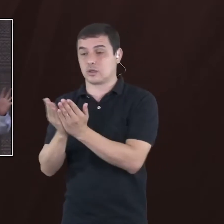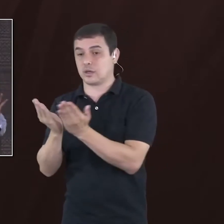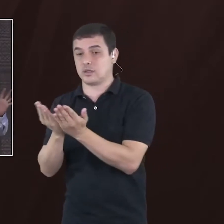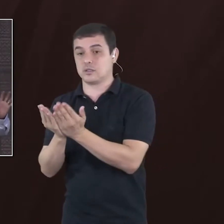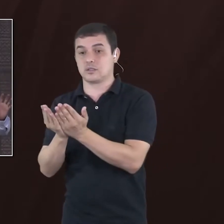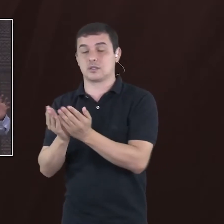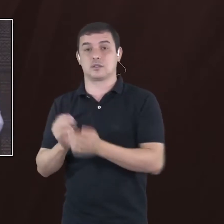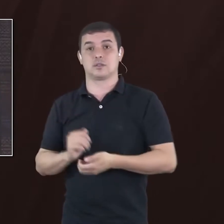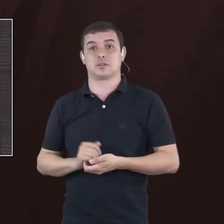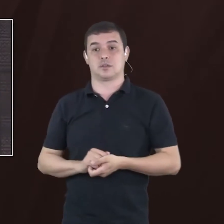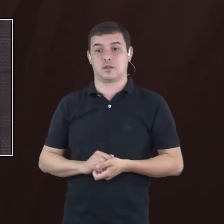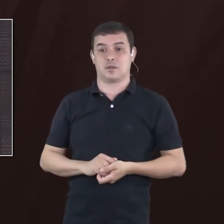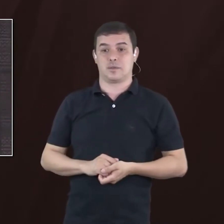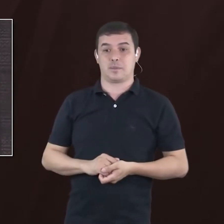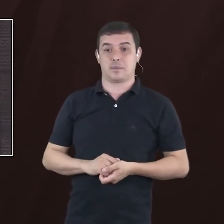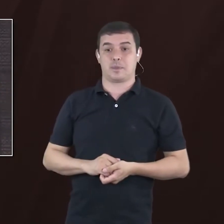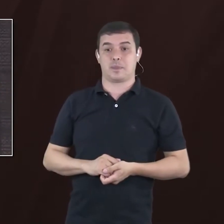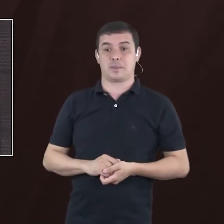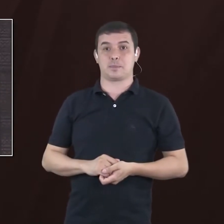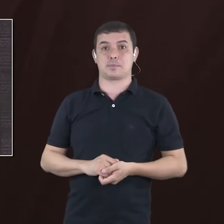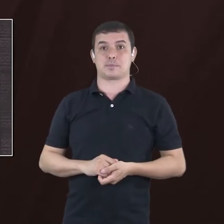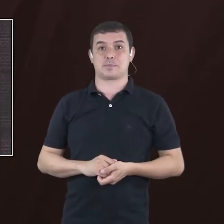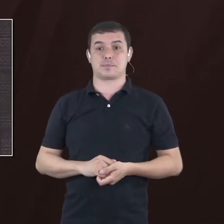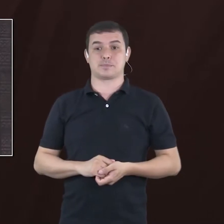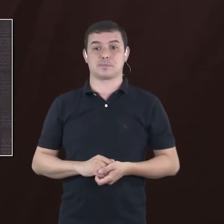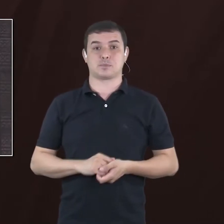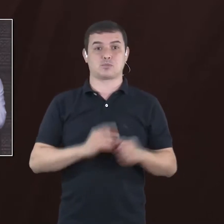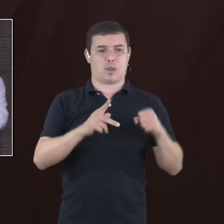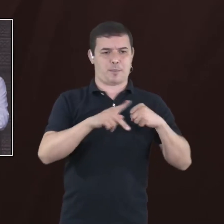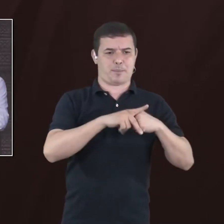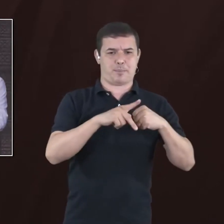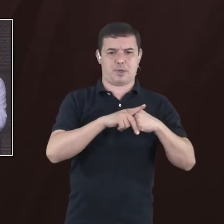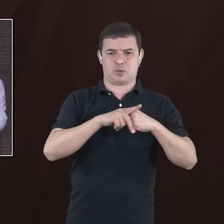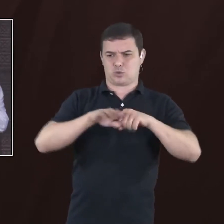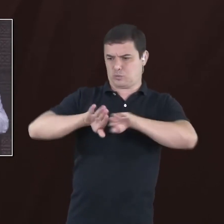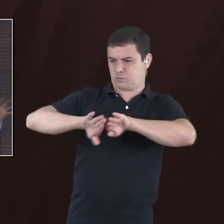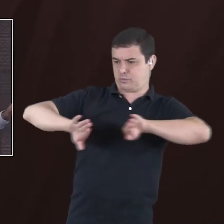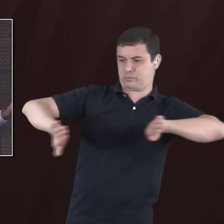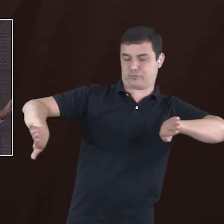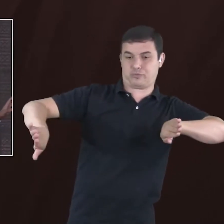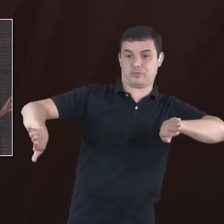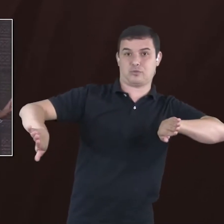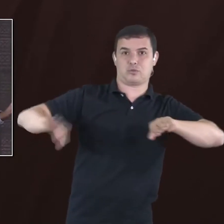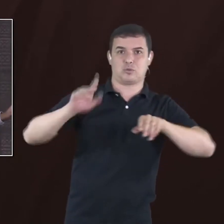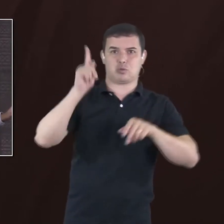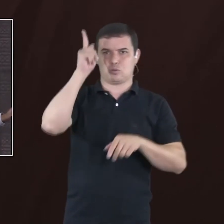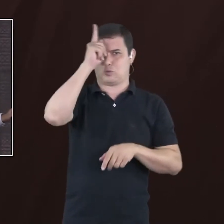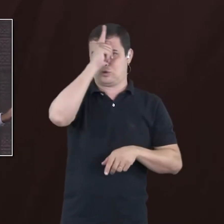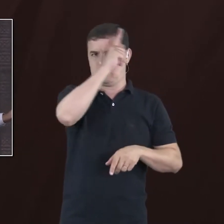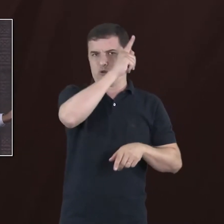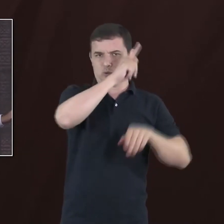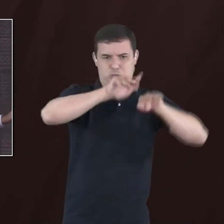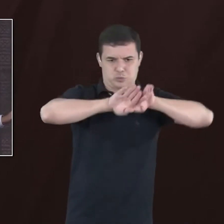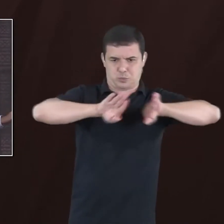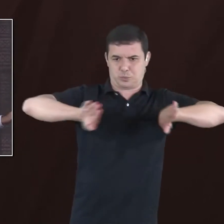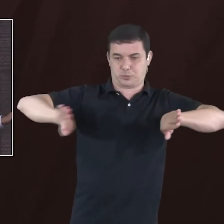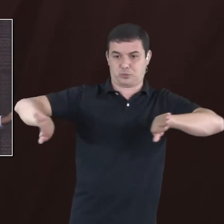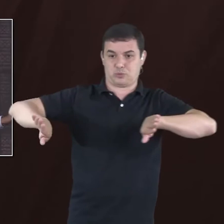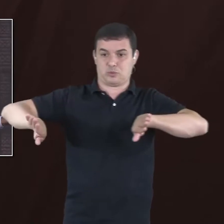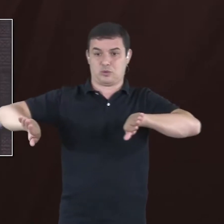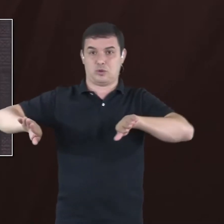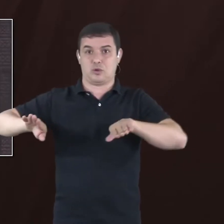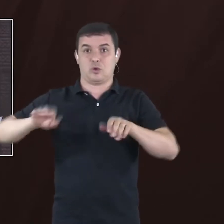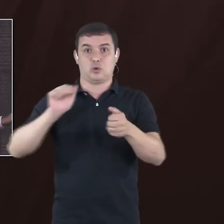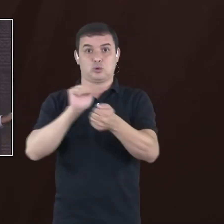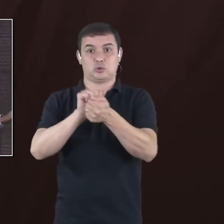de Jerusalém, Pedro então se dissimulou. Ele saiu de perto dos gentios e foi só para ficar perto